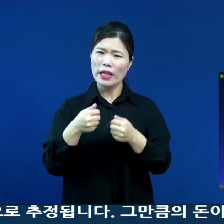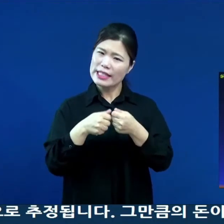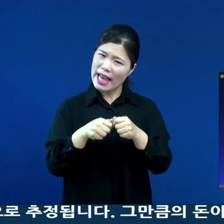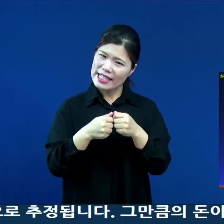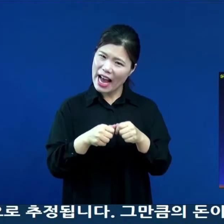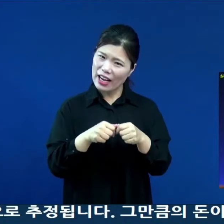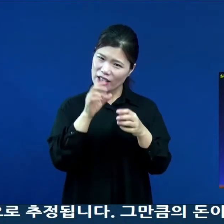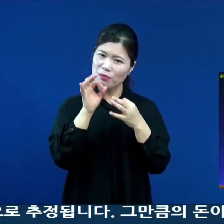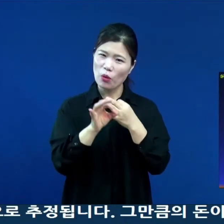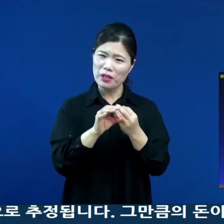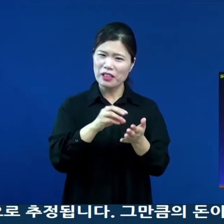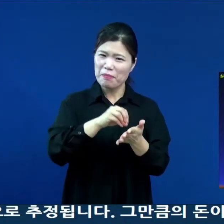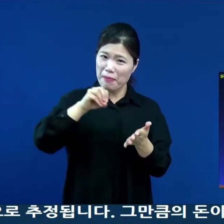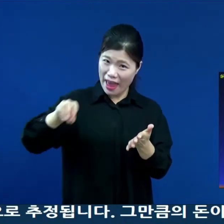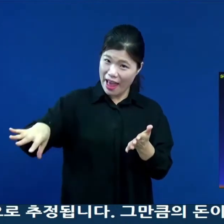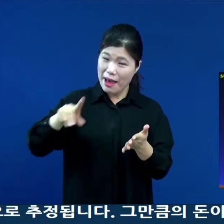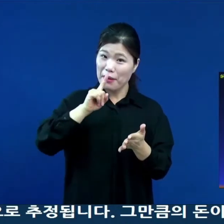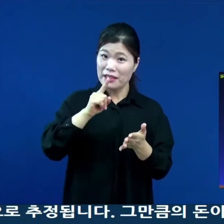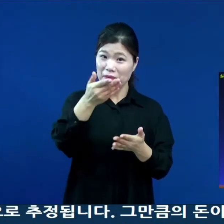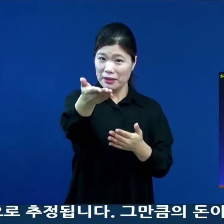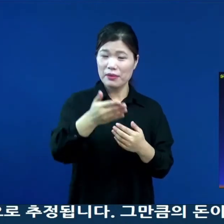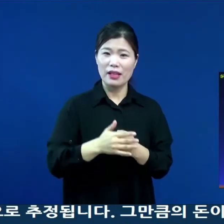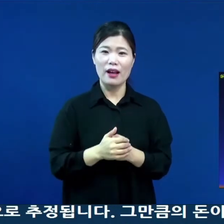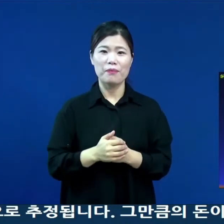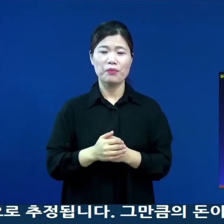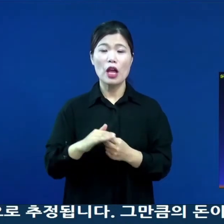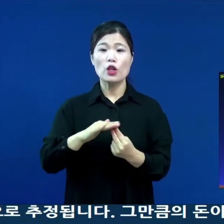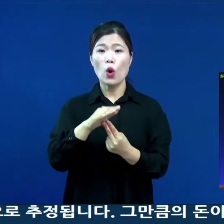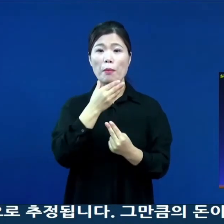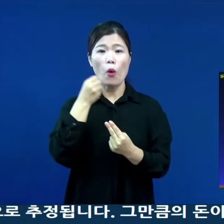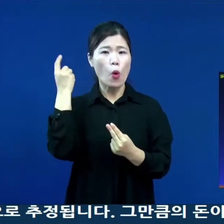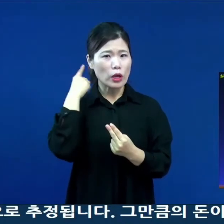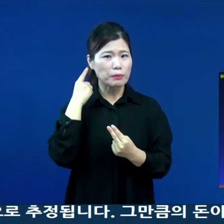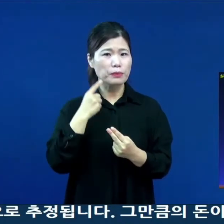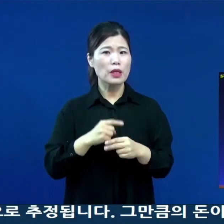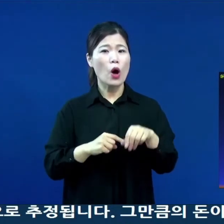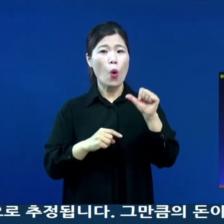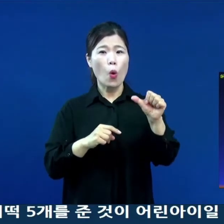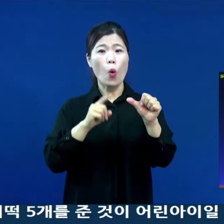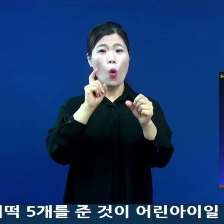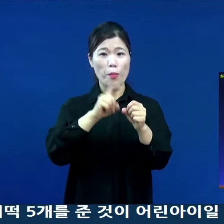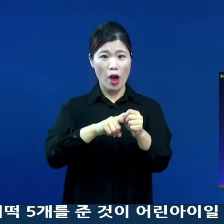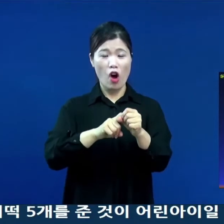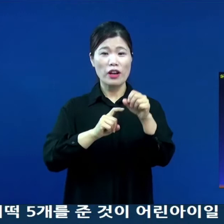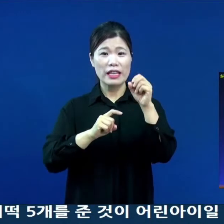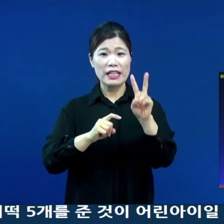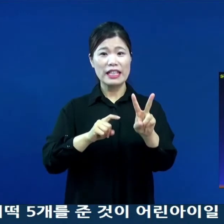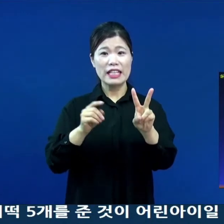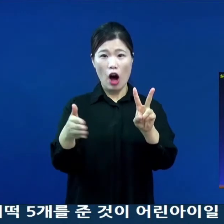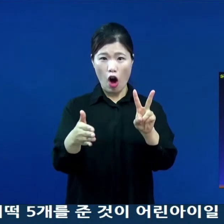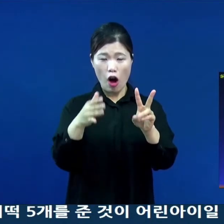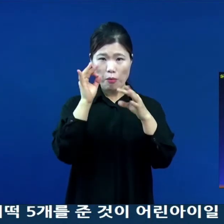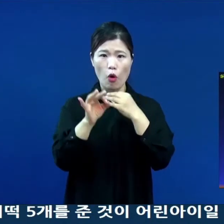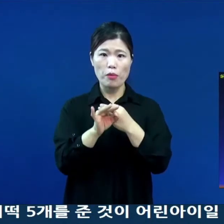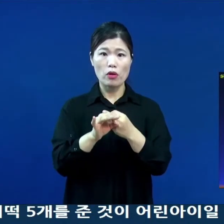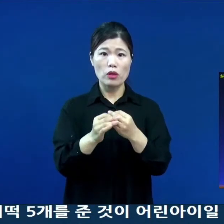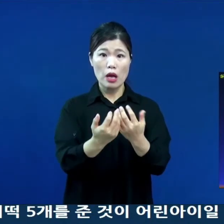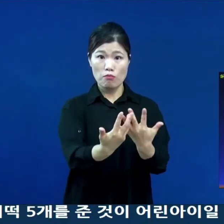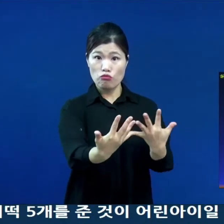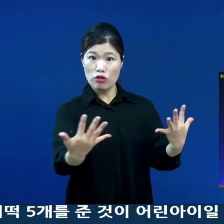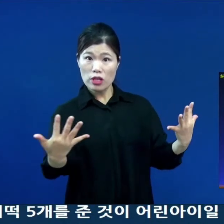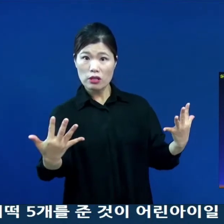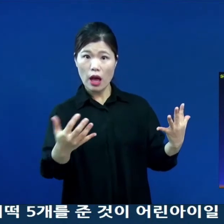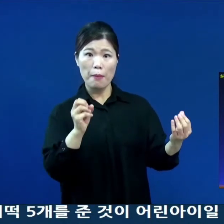얘기들은 뺍니다. 자, 요한복음에 보게 되면 이 오병이어의 기적이 일어난 다음 사람들, 무리들의 반응을